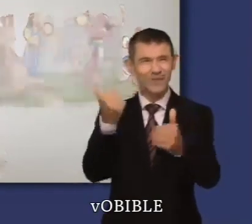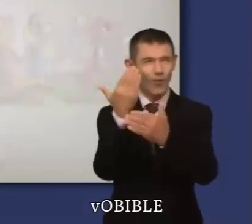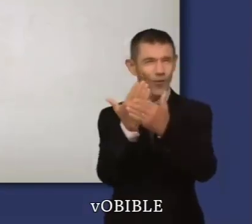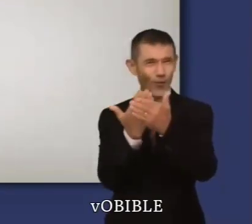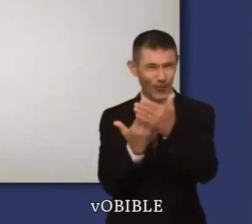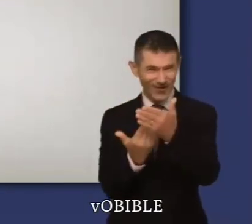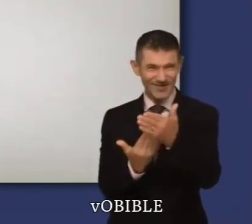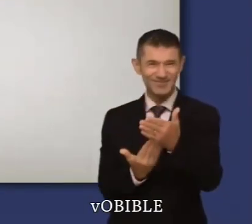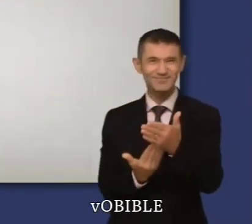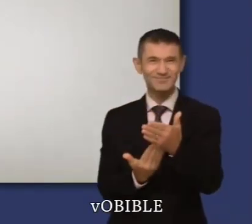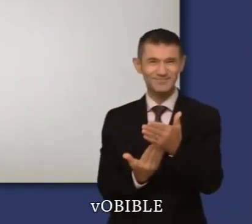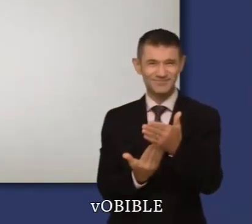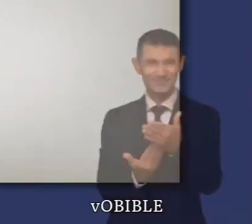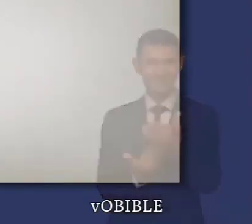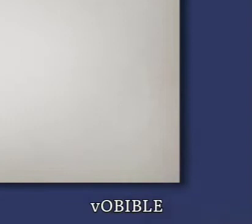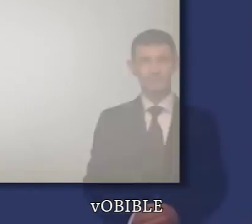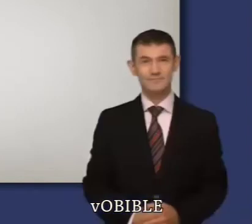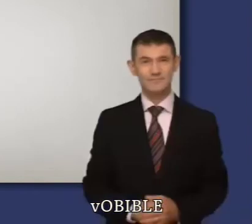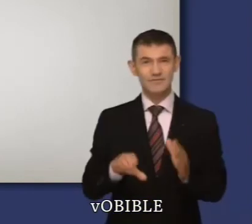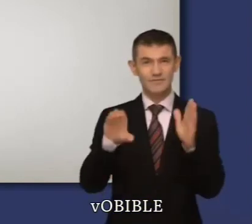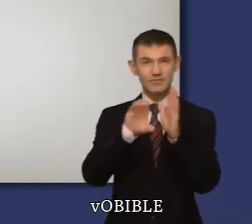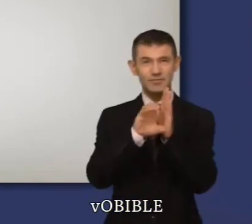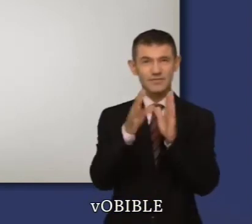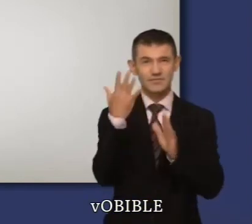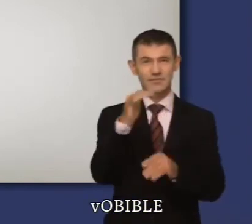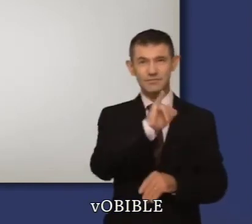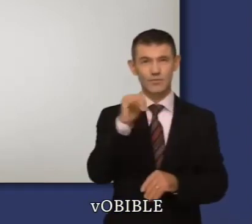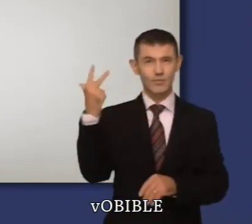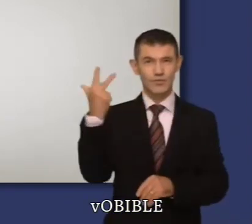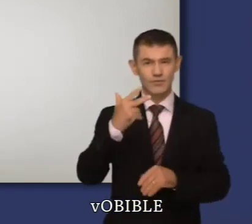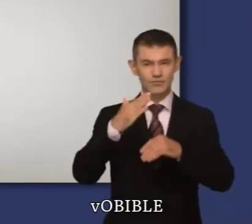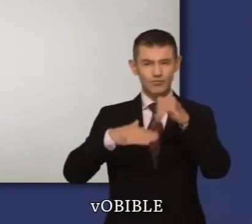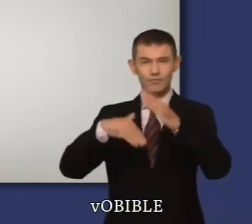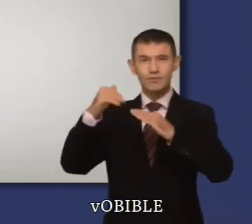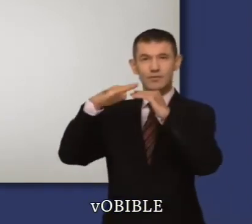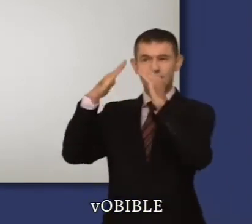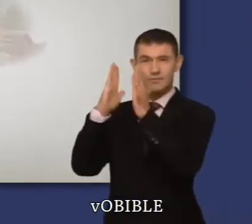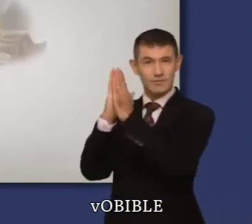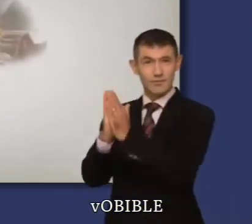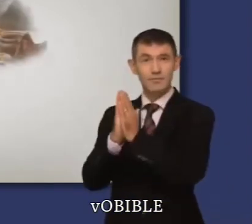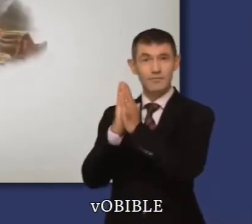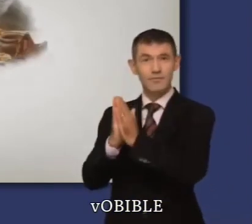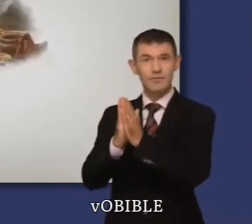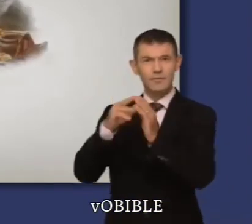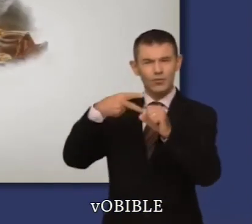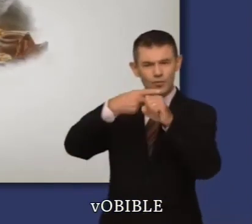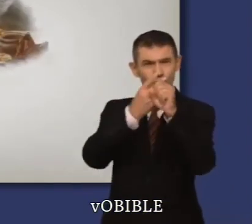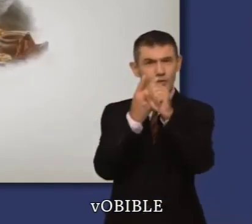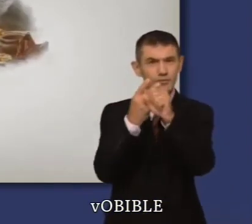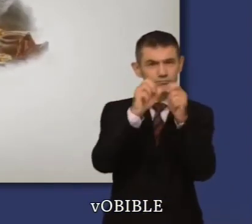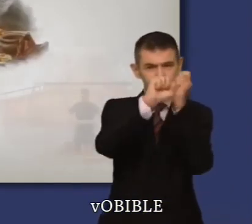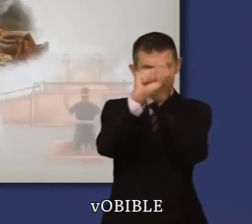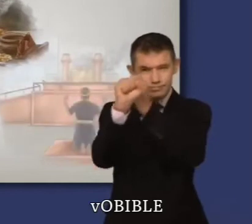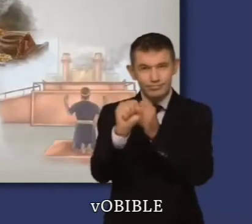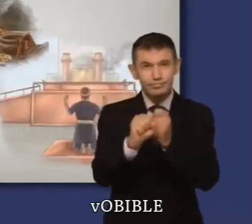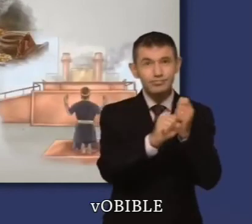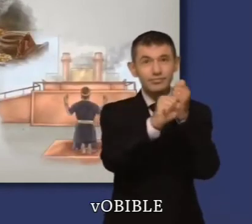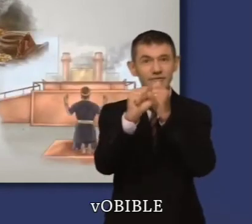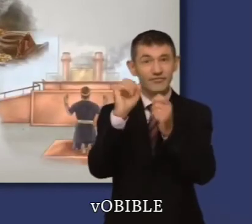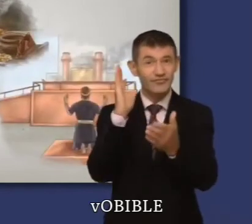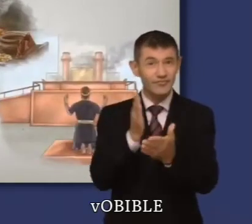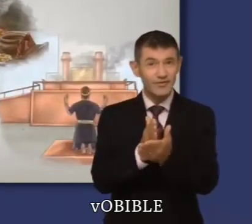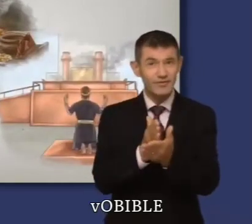roi David, et qui se termine en 911 avant notre ère, à la mort du roi Josaphat. Dans la première partie